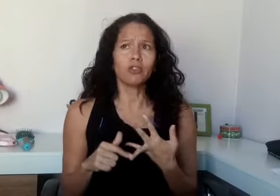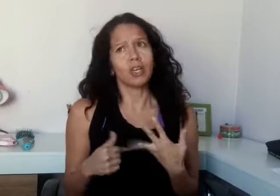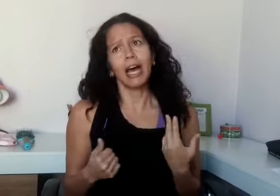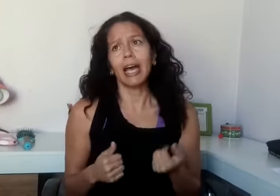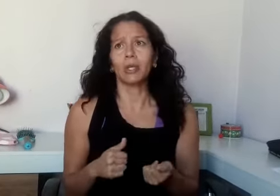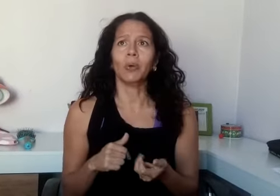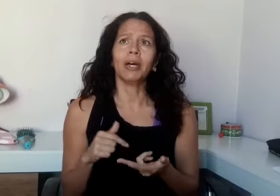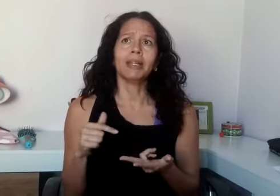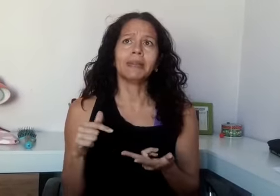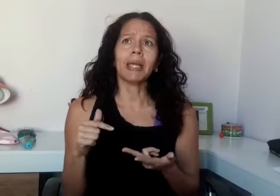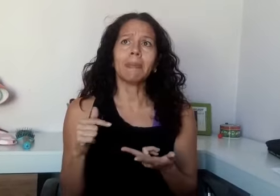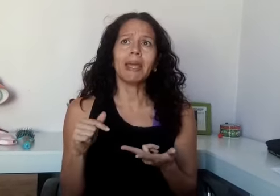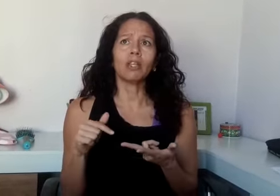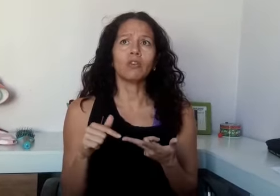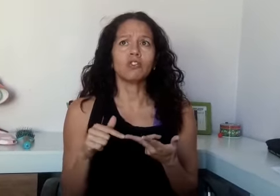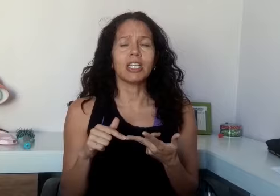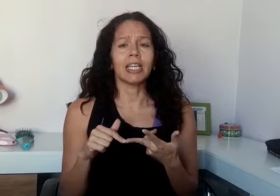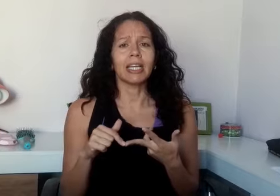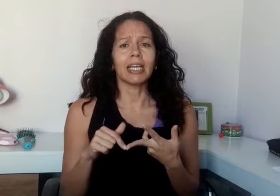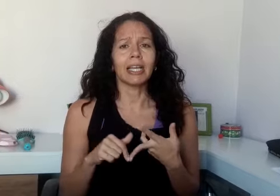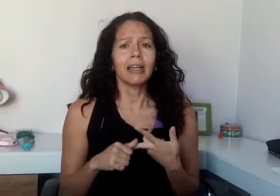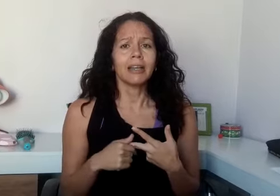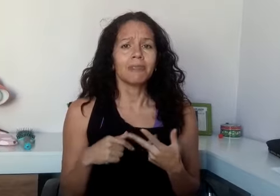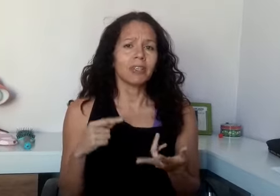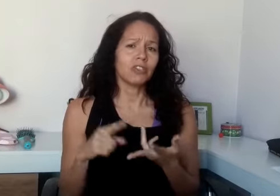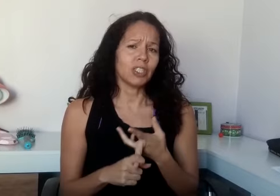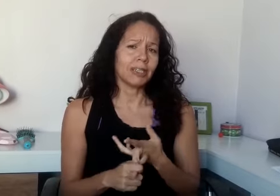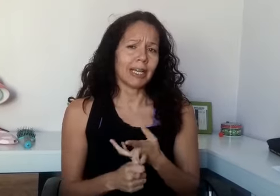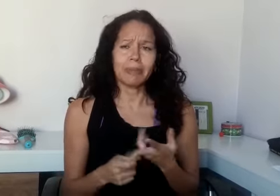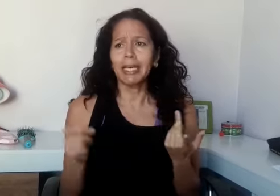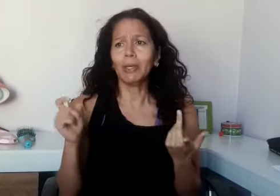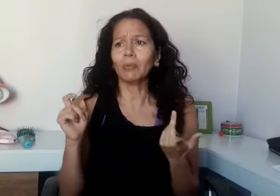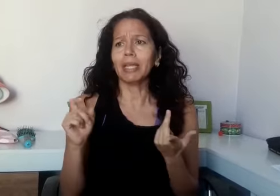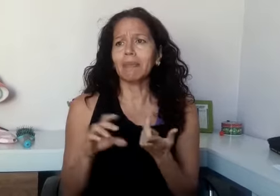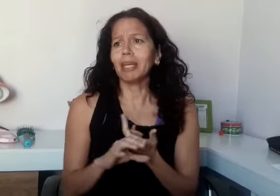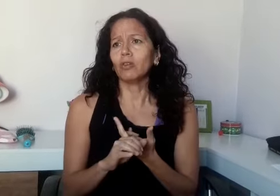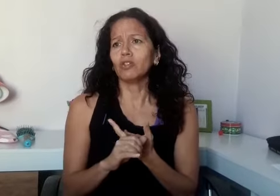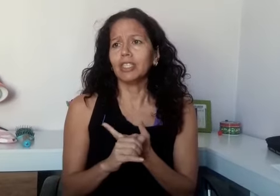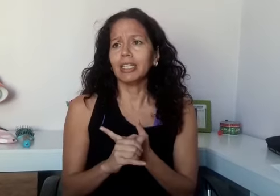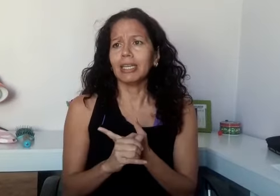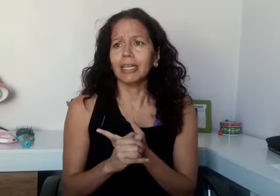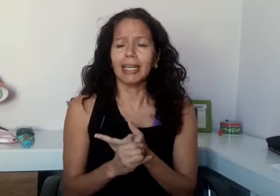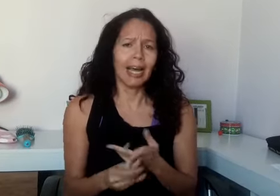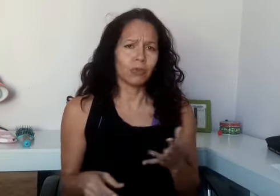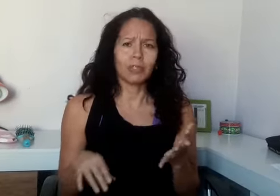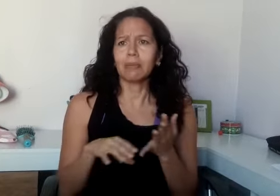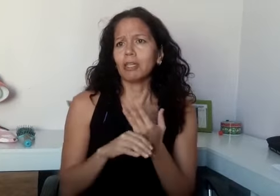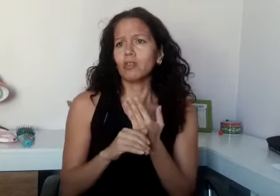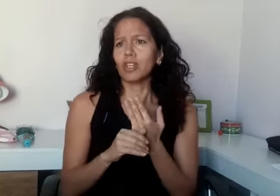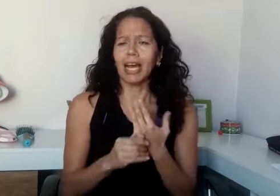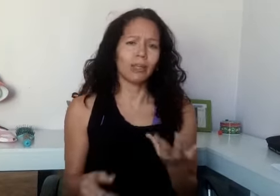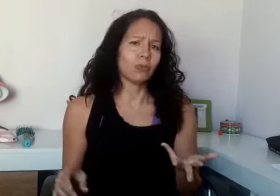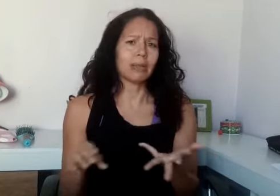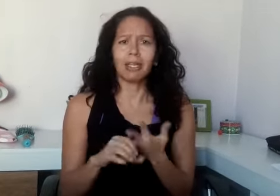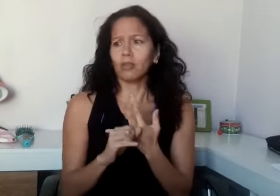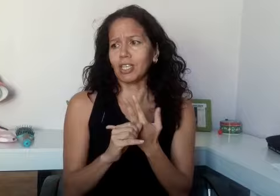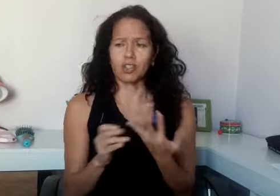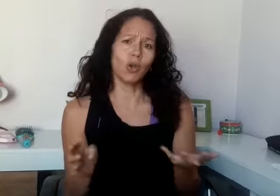de raio? Tem medo de caminhão, tem medo de gato, tem medo de rato, tem medo de